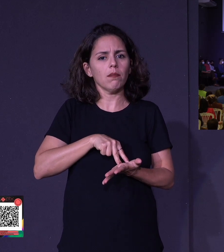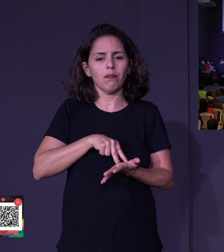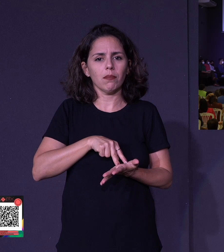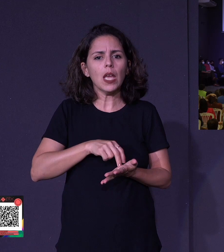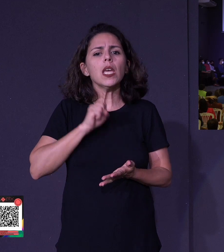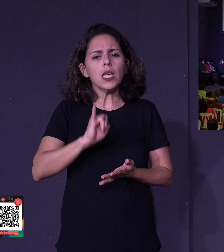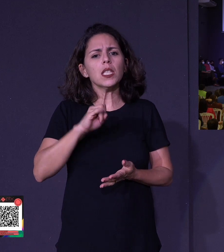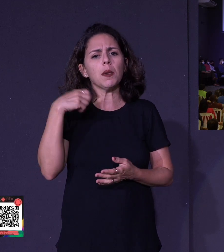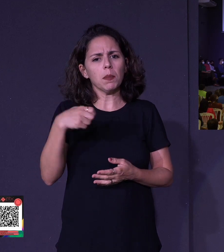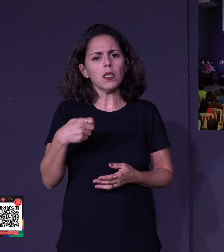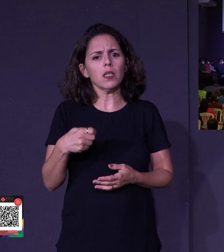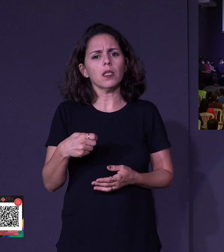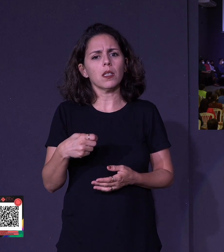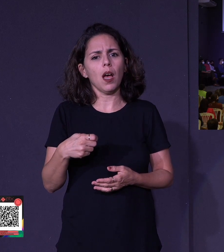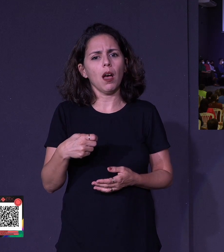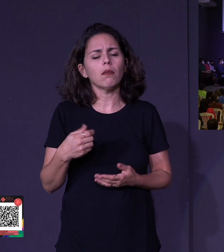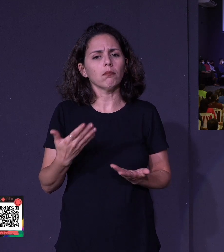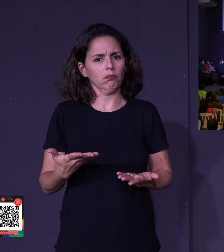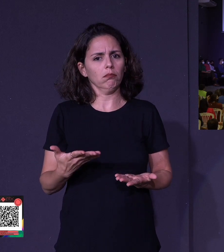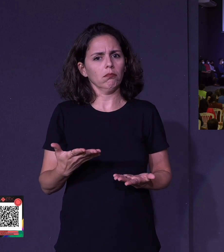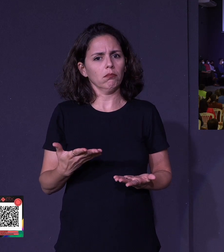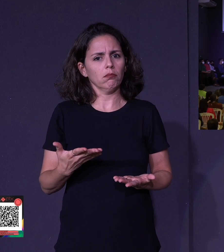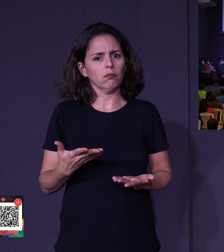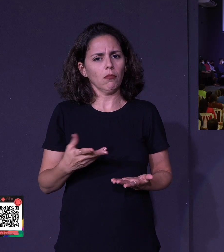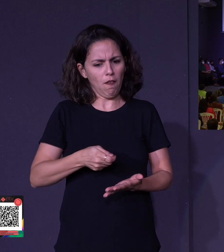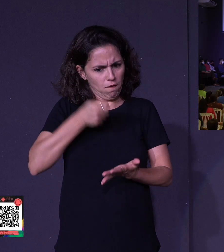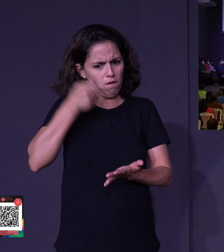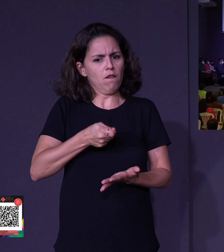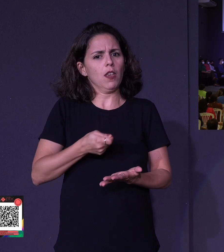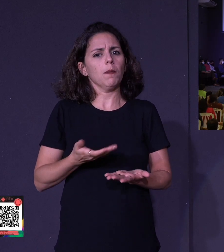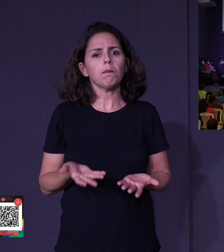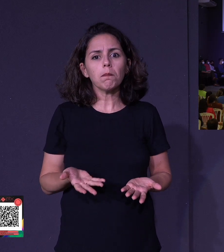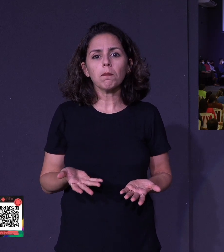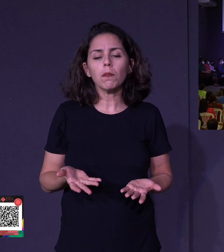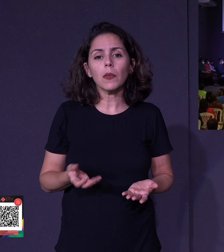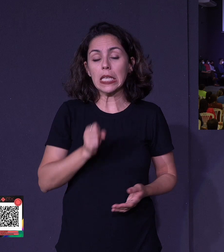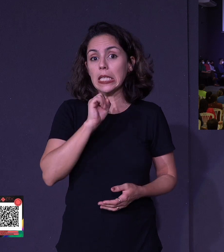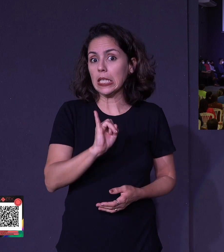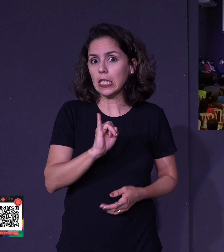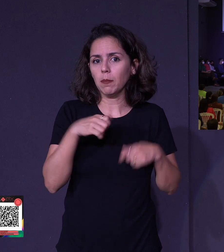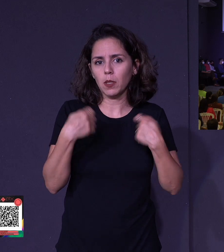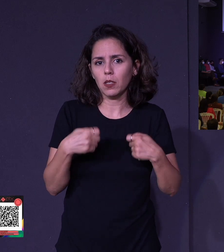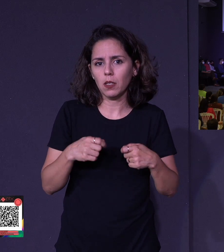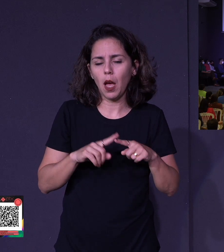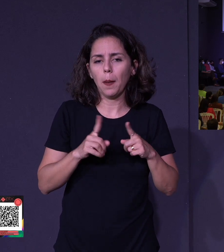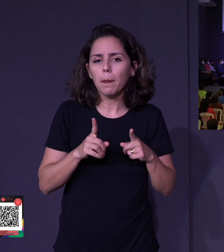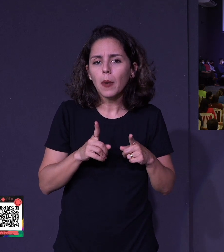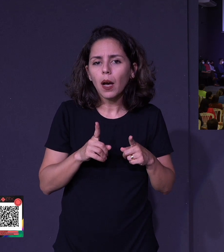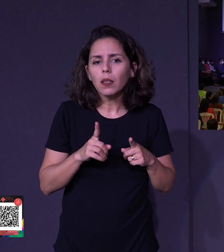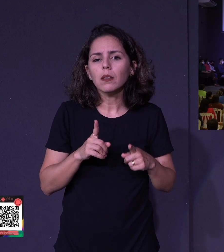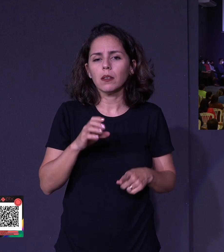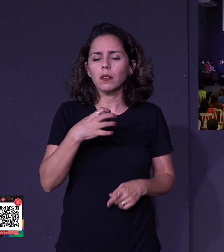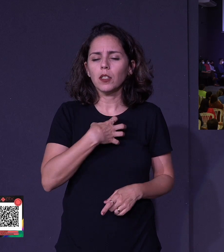que há limite. Que se você não coloca, chegando na sociedade como um ser humano desajustado, a polícia